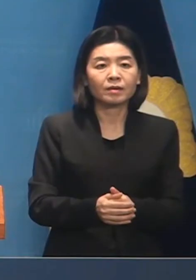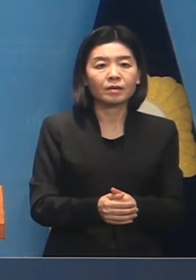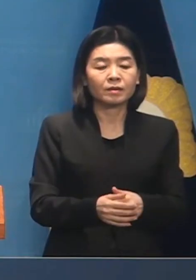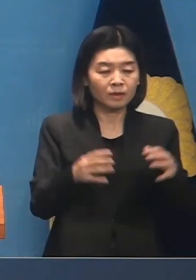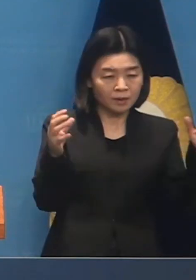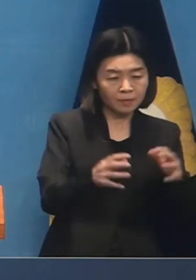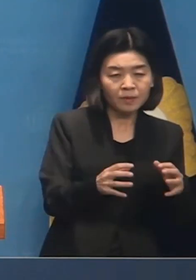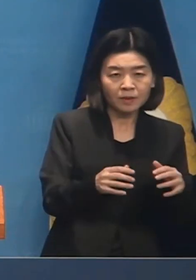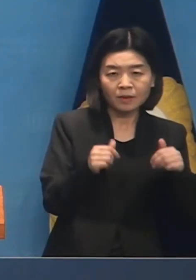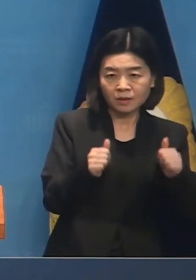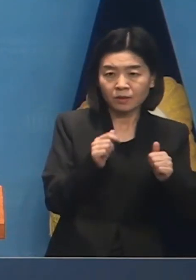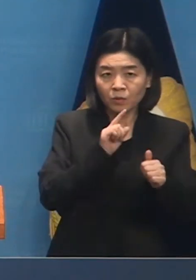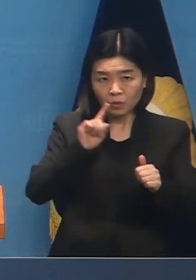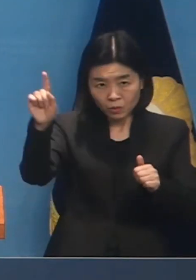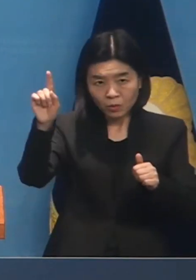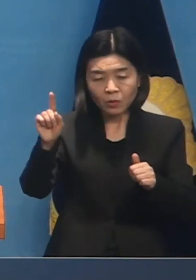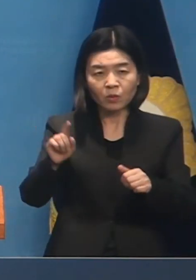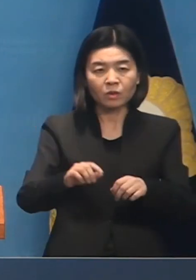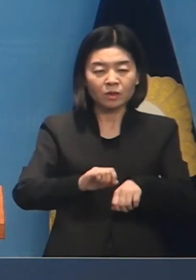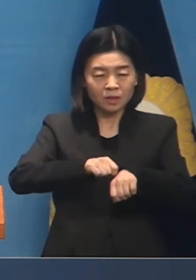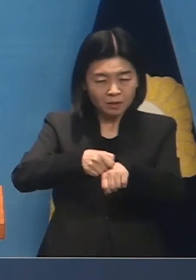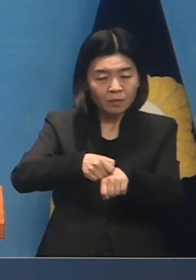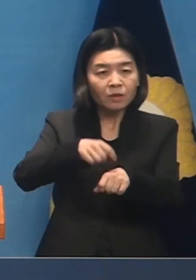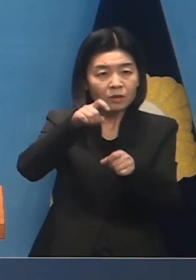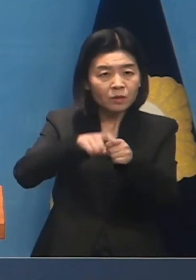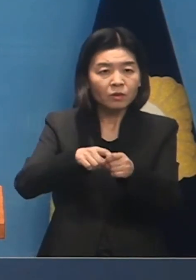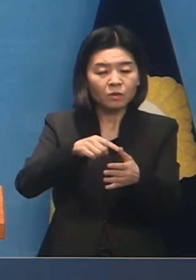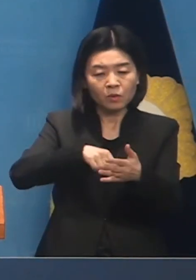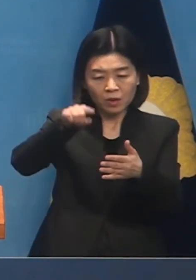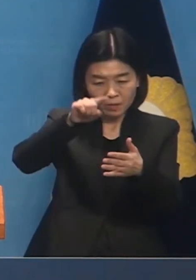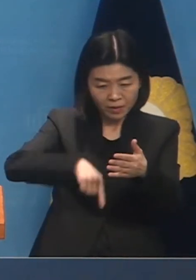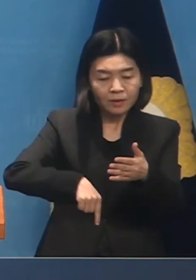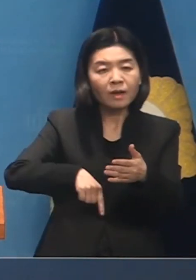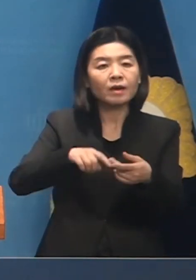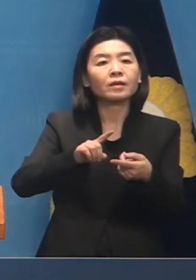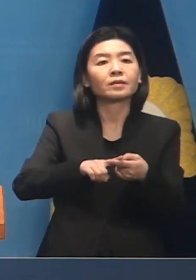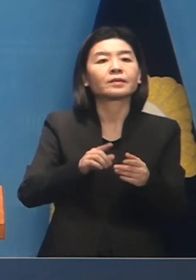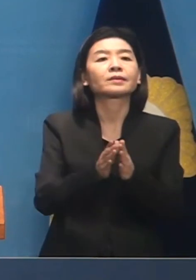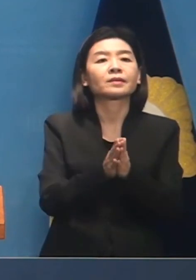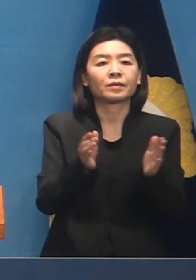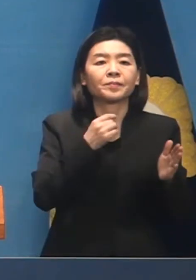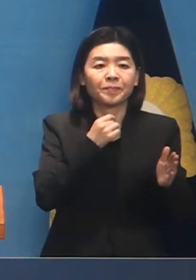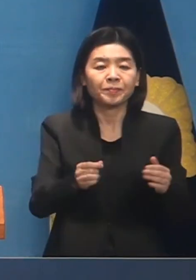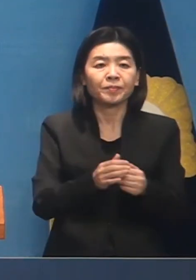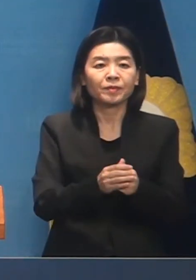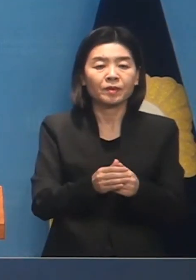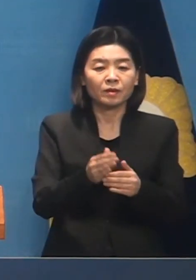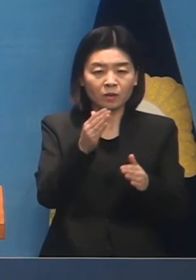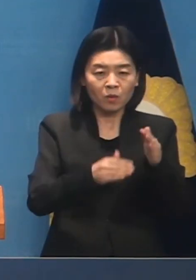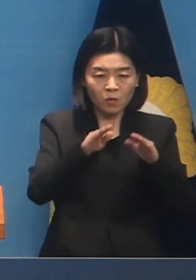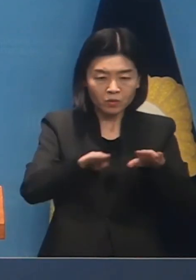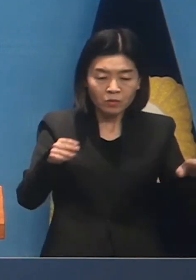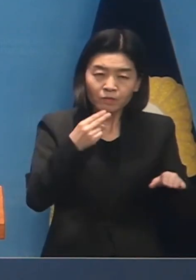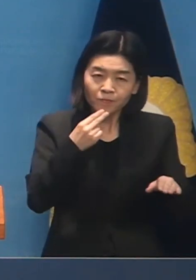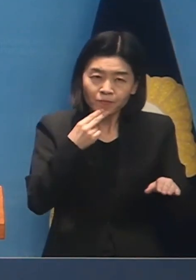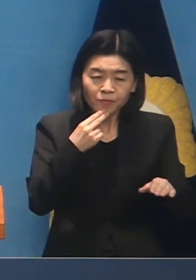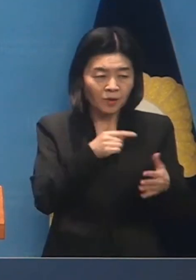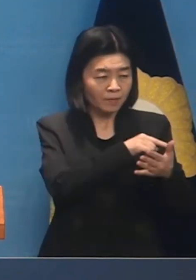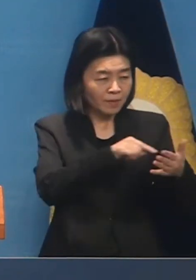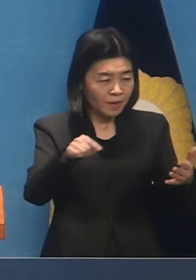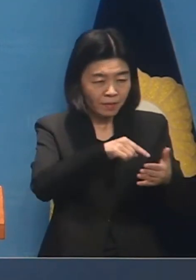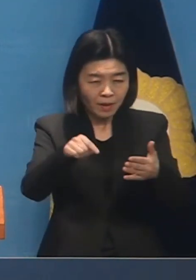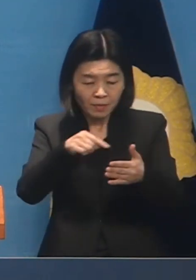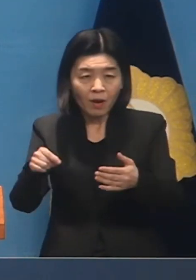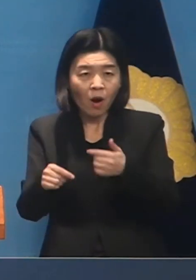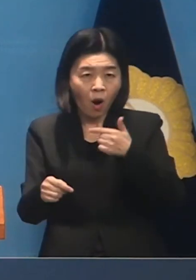집단소송과 징벌적 손해배상 제도를 전면 도입하겠습니다. 불공정 거래나 대규모 피해자, 소비자